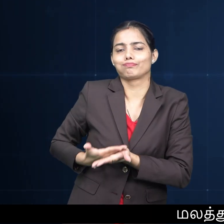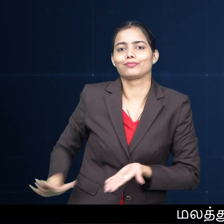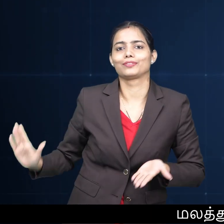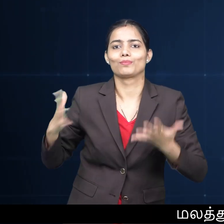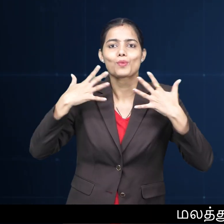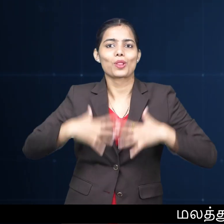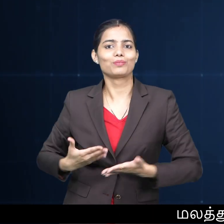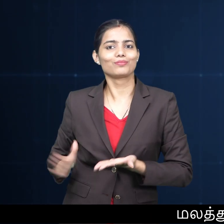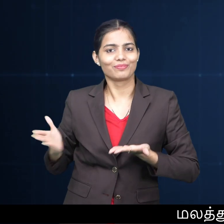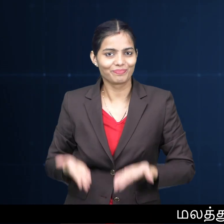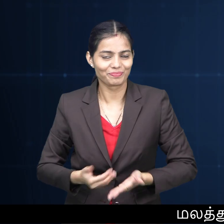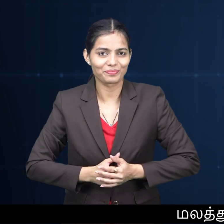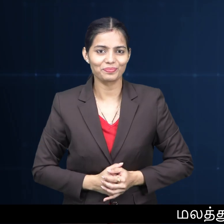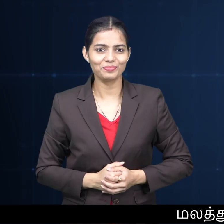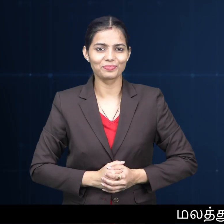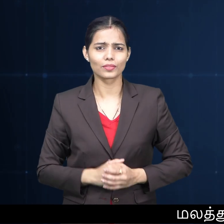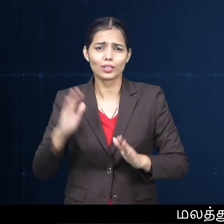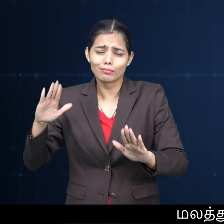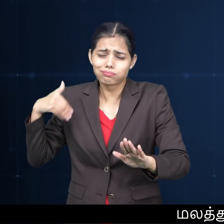உடலிலிருந்து அகற்றப்படுகிறது.